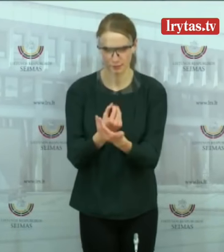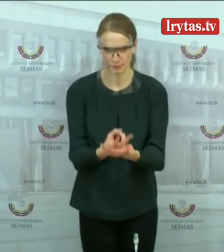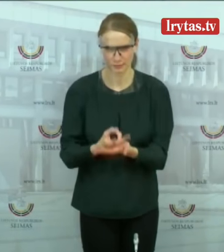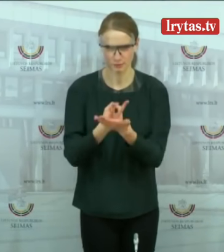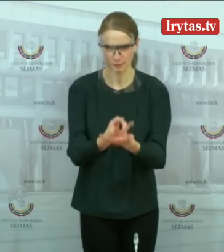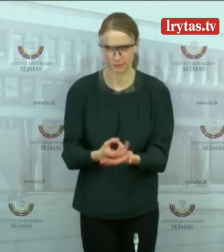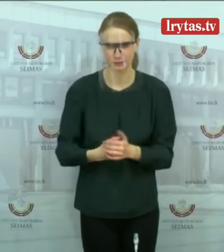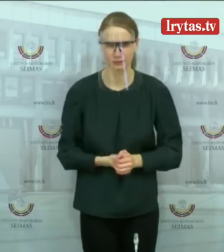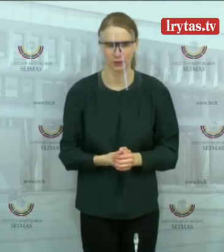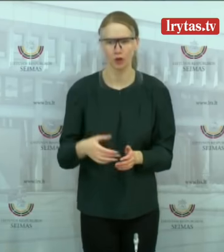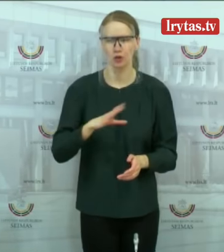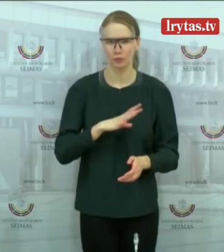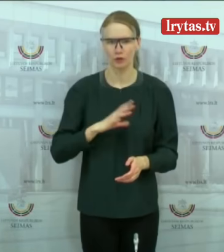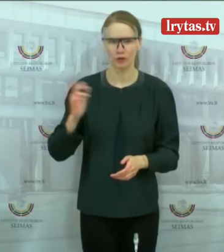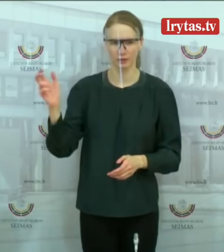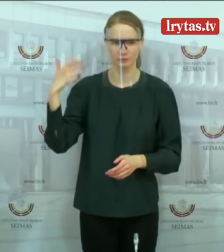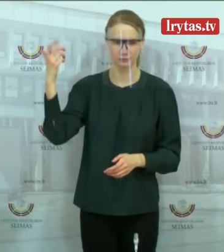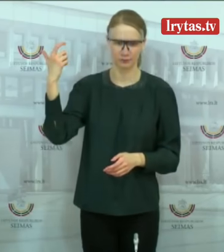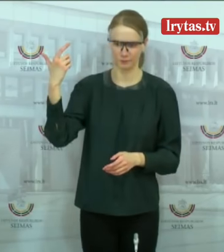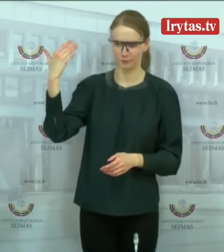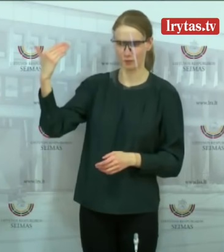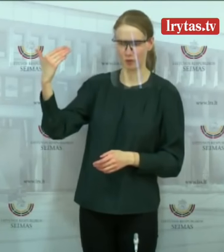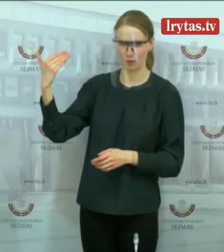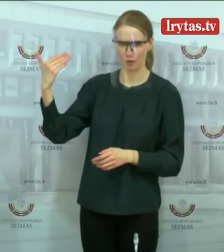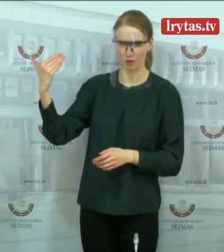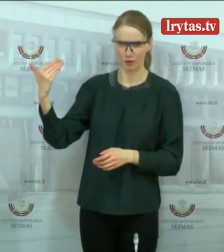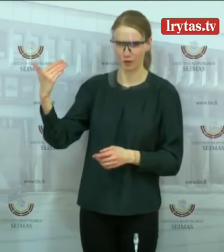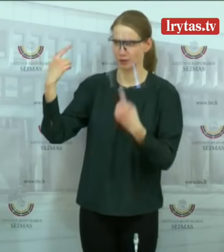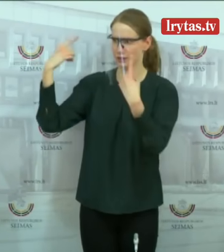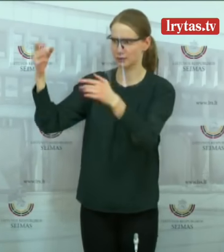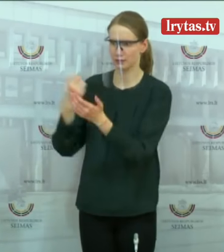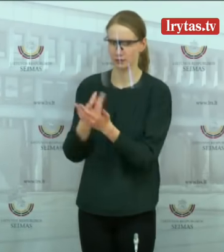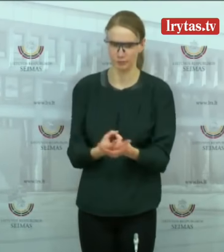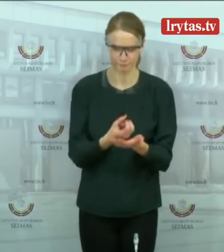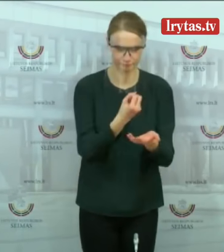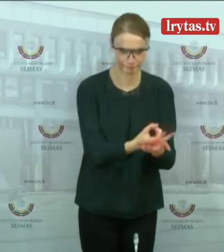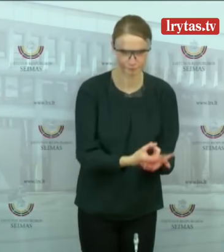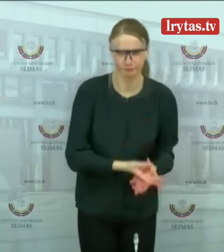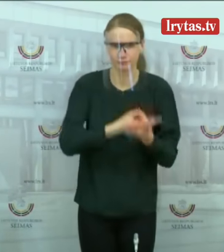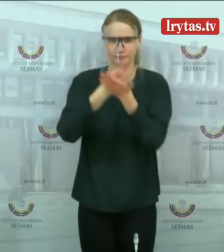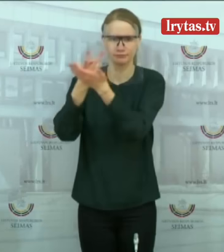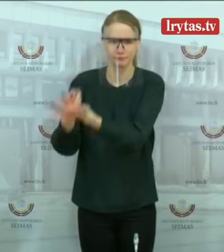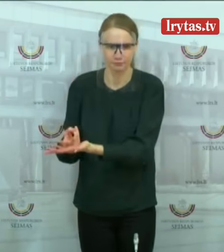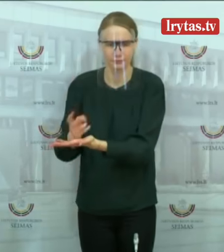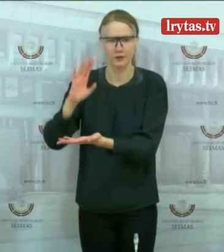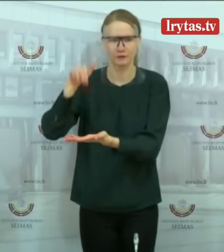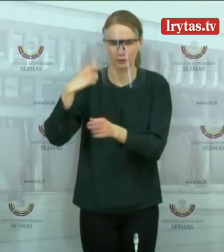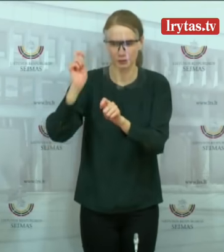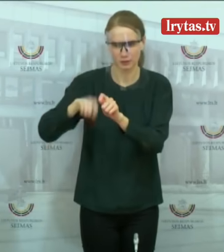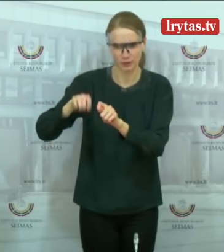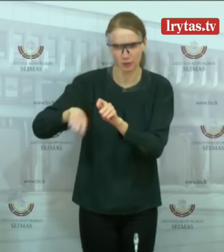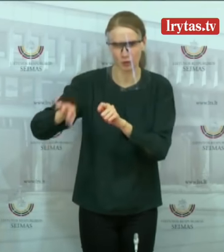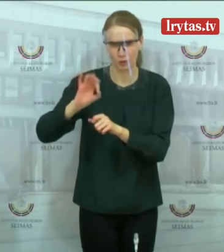Prieš tai buvo greitosios medicinos pagalbos automobiliu išvežtas į kitą ligoninę dėl traumos. Jam buvo atliktas tyrimas